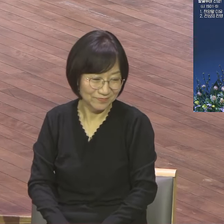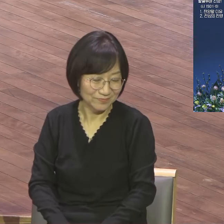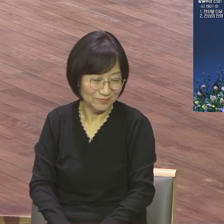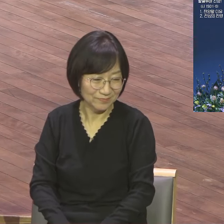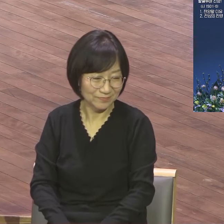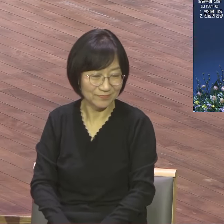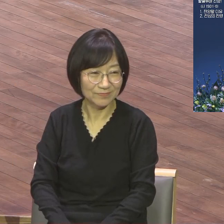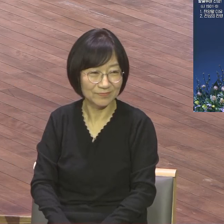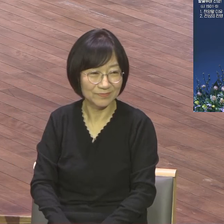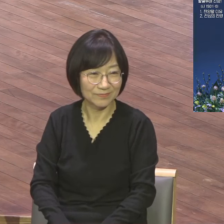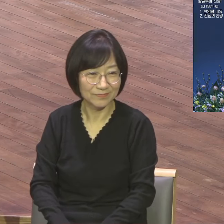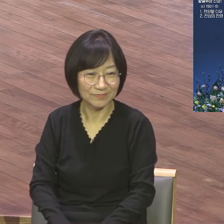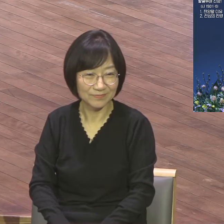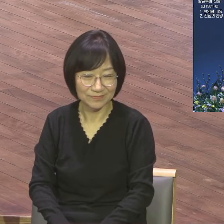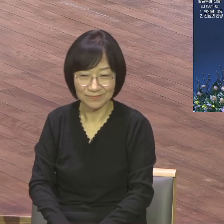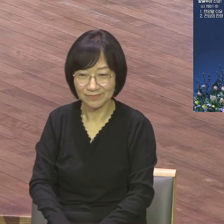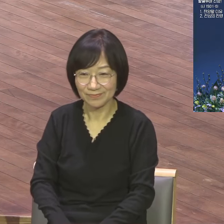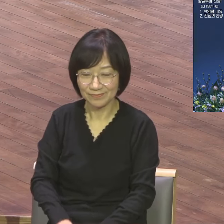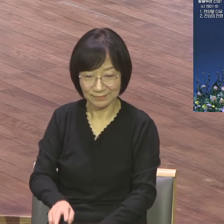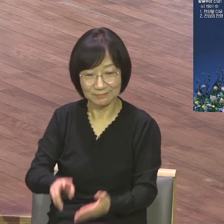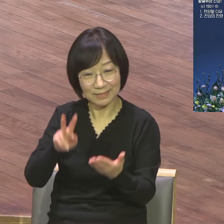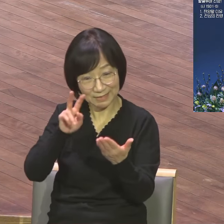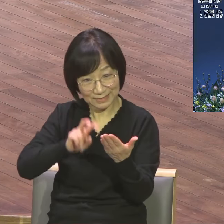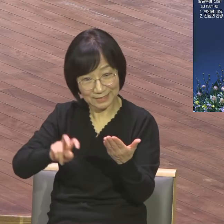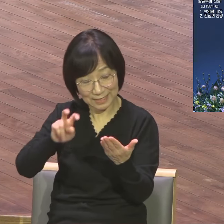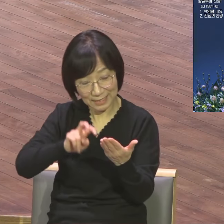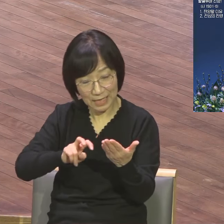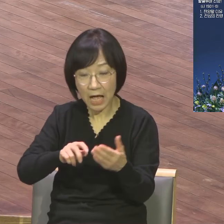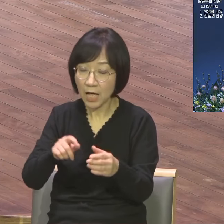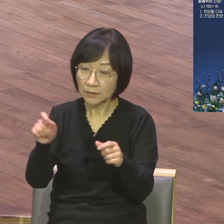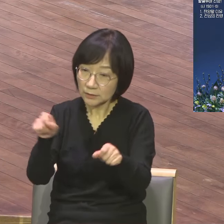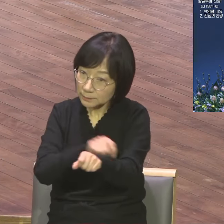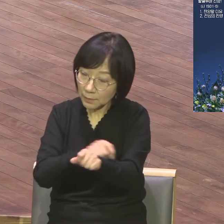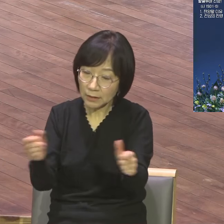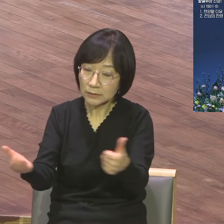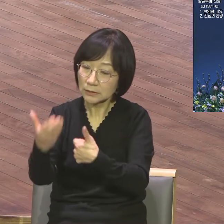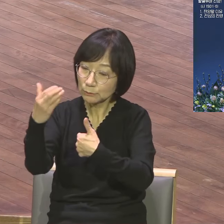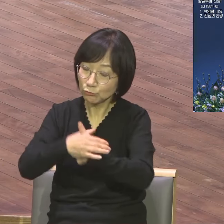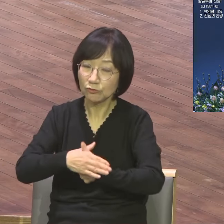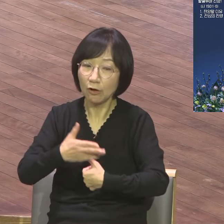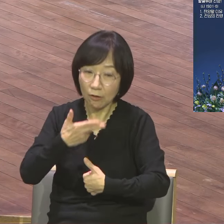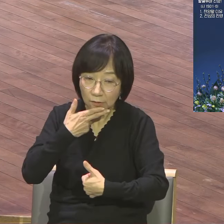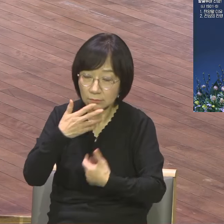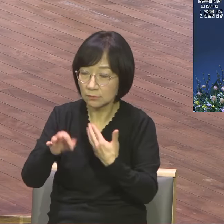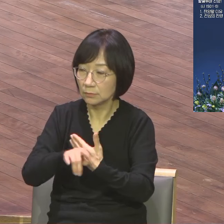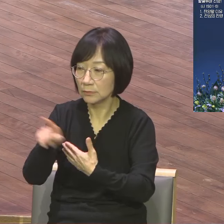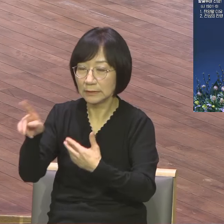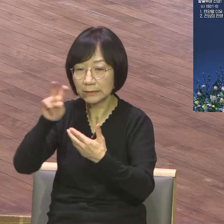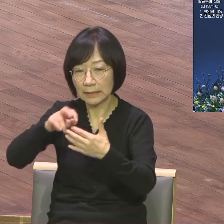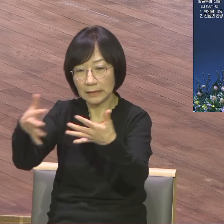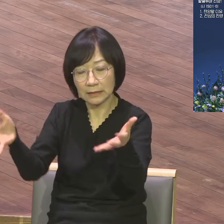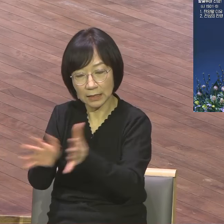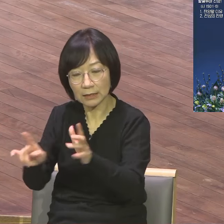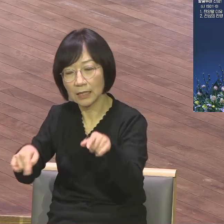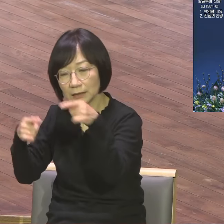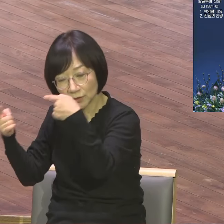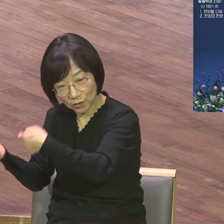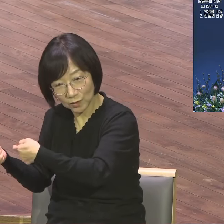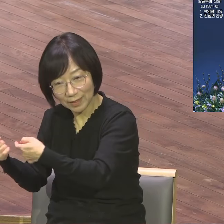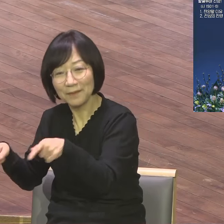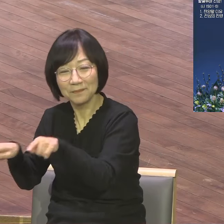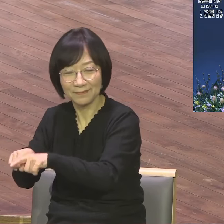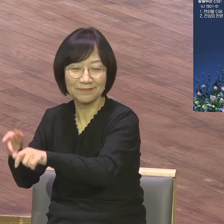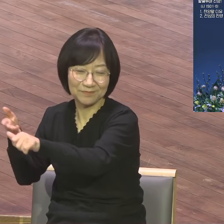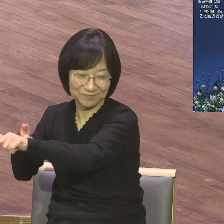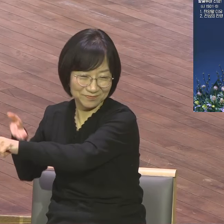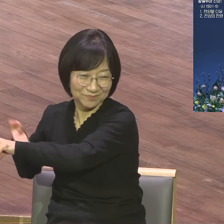직분이 교회 직분이 없다. 아, 나를 찬양대에 가서 하나님을 찬양하라고 내게 자유를 주셨구나. 찬양해서 그래서 여러분이